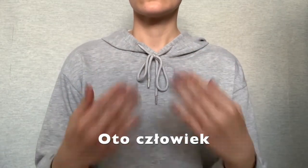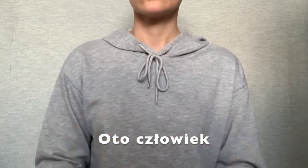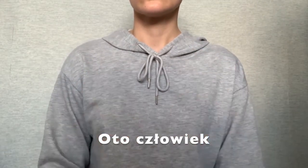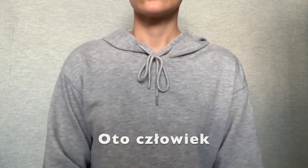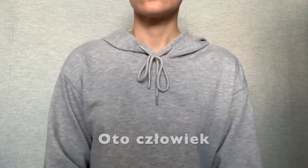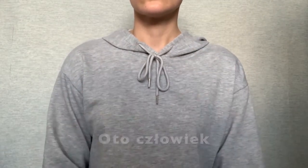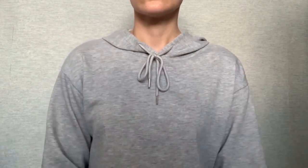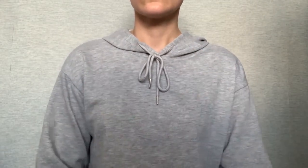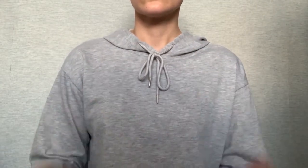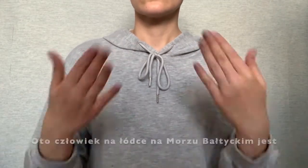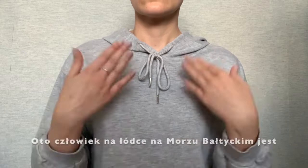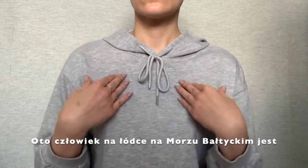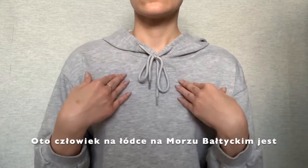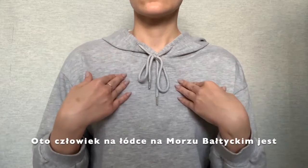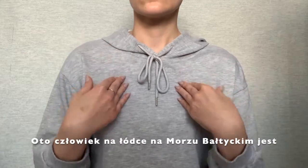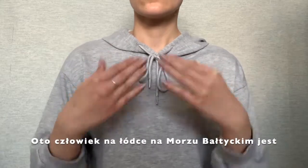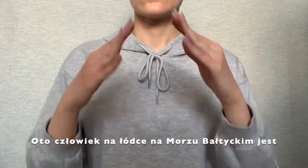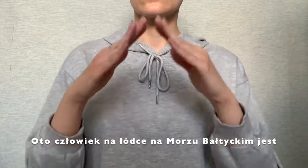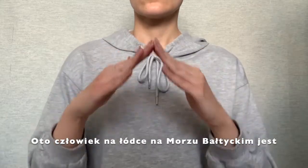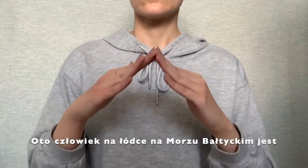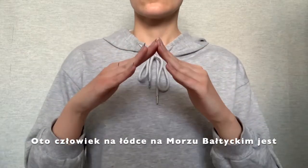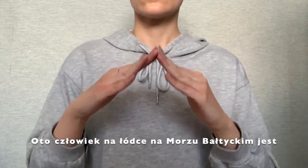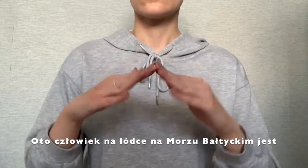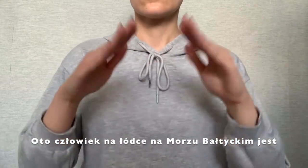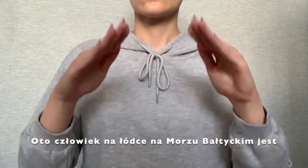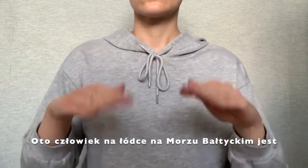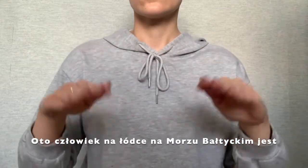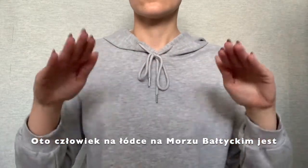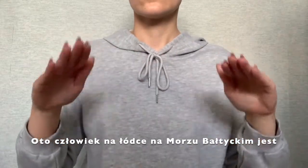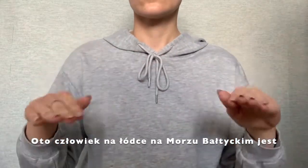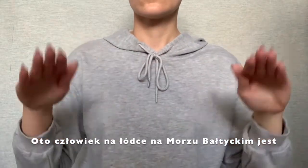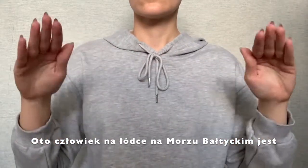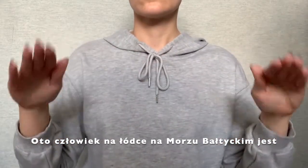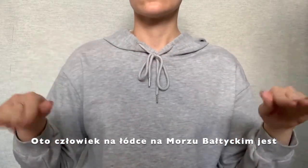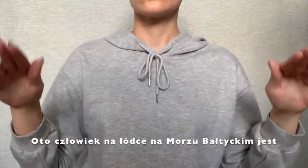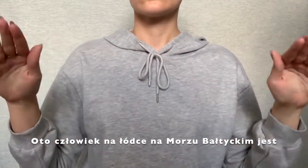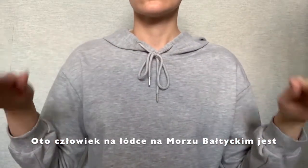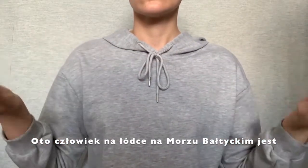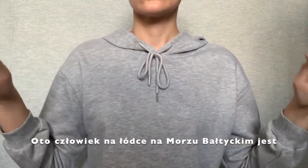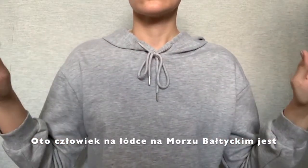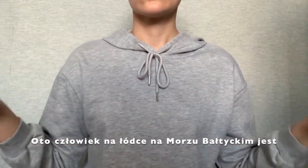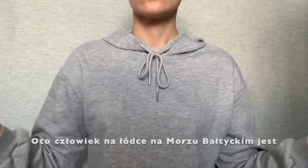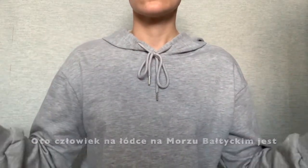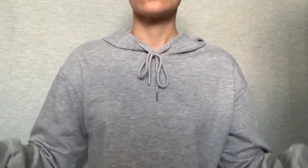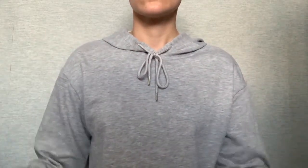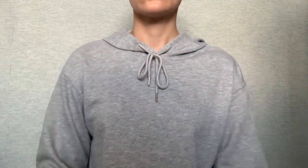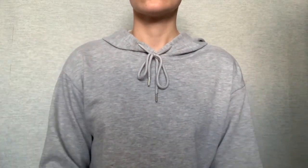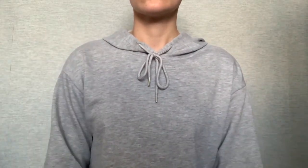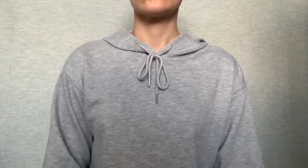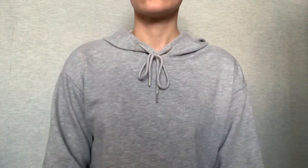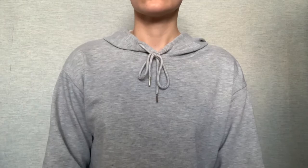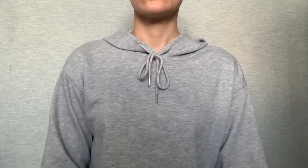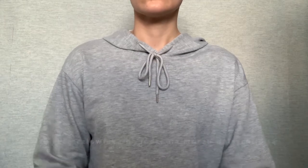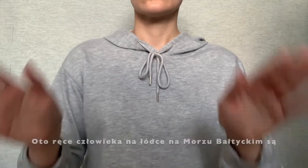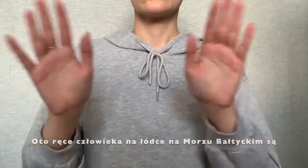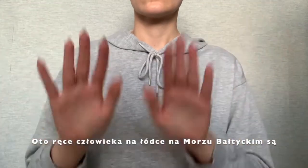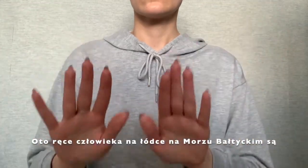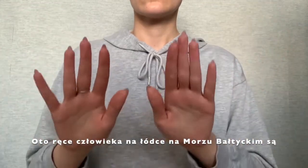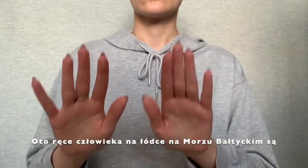człowiek. Oto człowiek na łódce na Morzu Bałtyckim jest. Oto